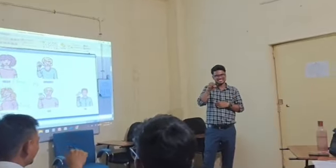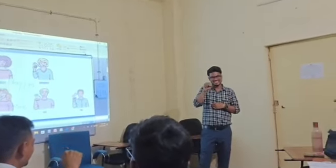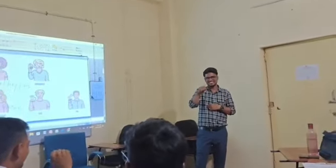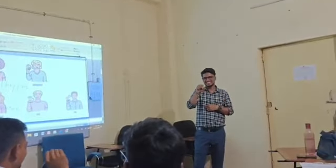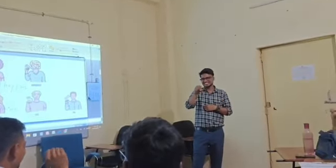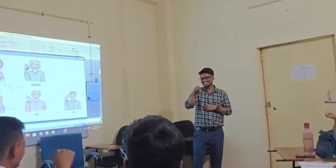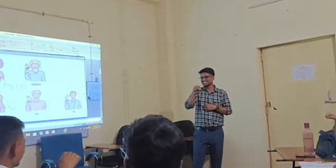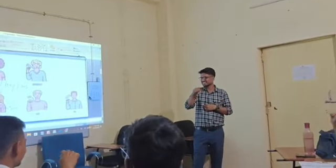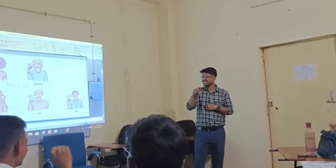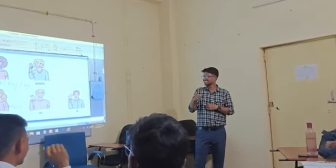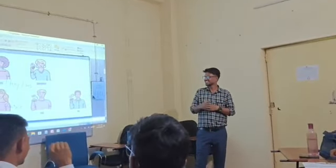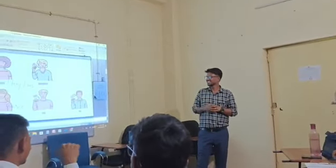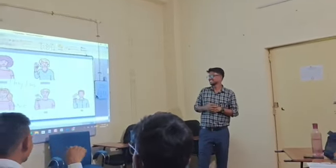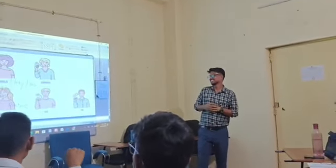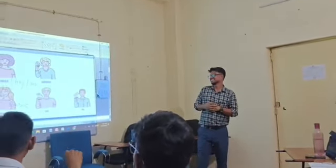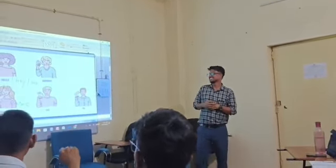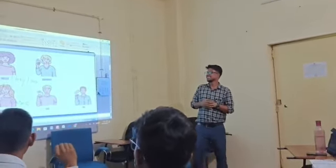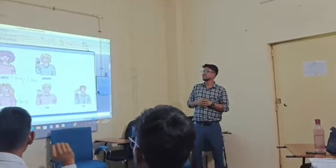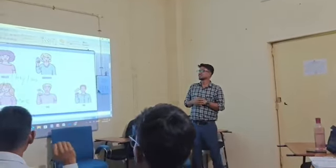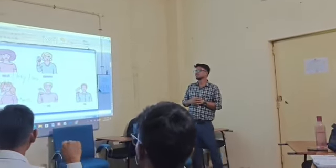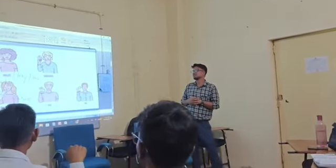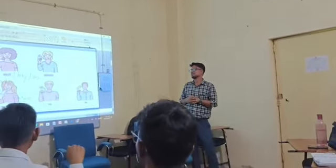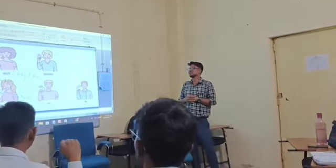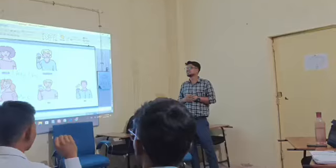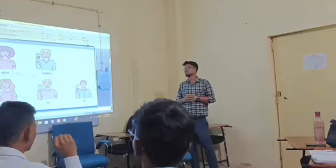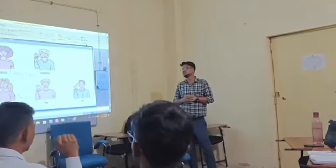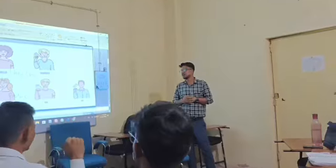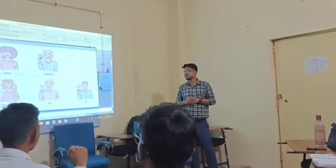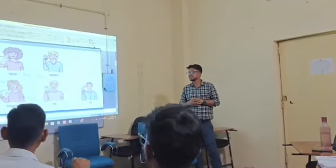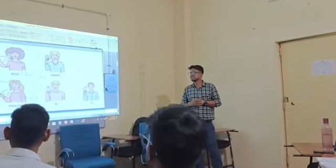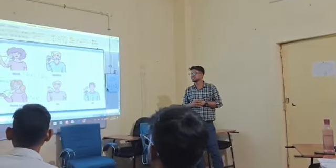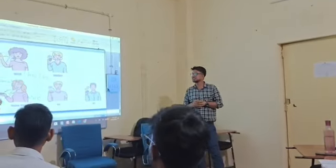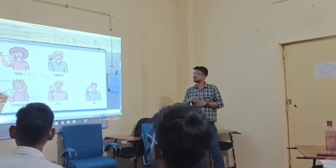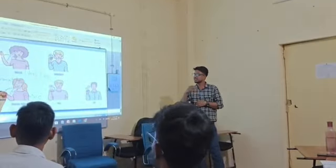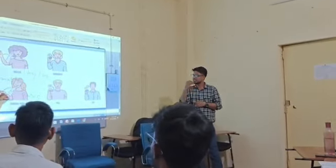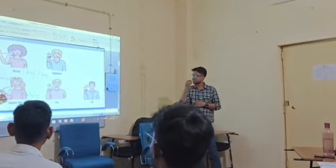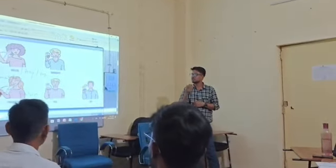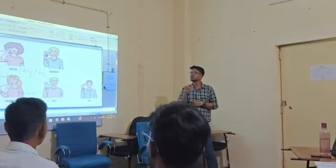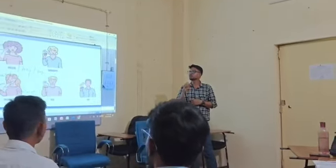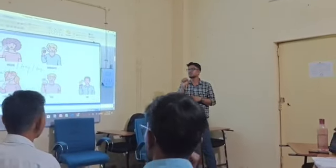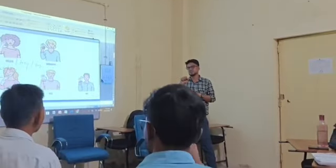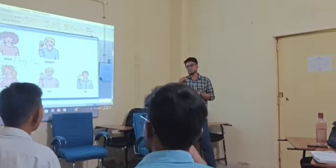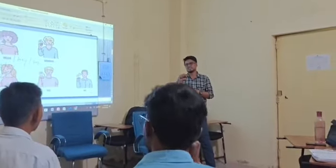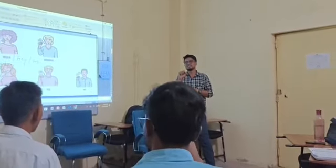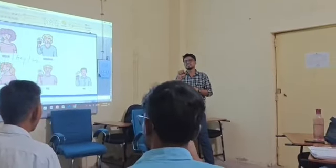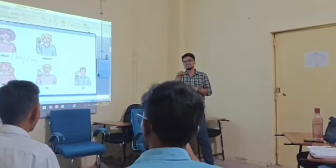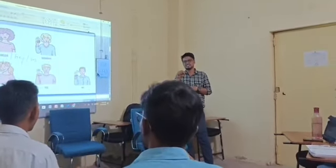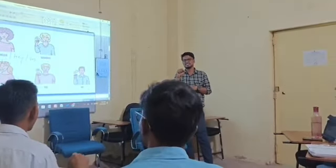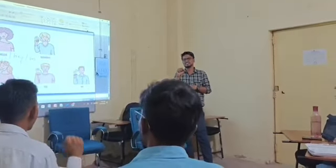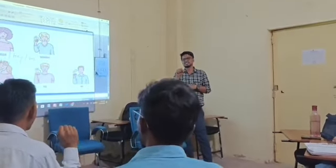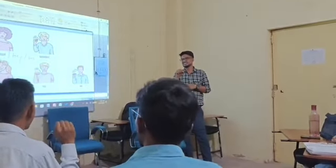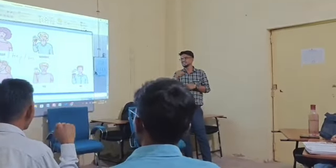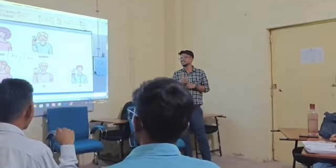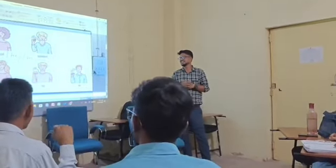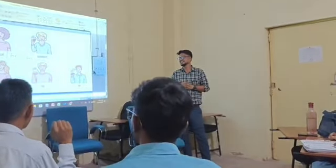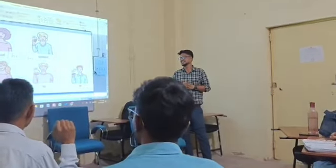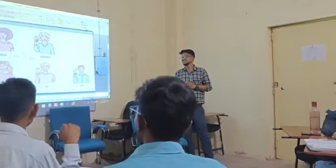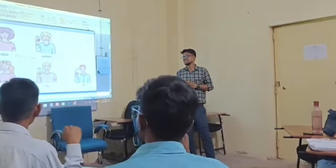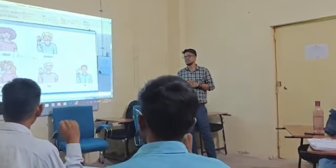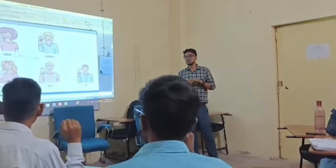ठीक है, ठीक है। मान लीजिए कोई बात करेंगे तो फिर ऐसे आपको हाँ, ठीक है, और